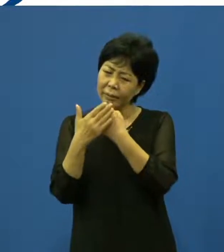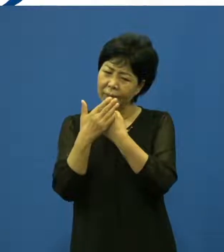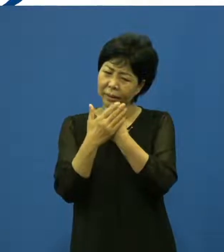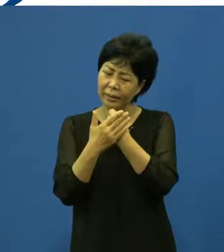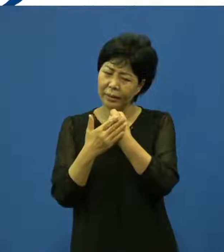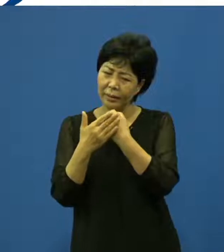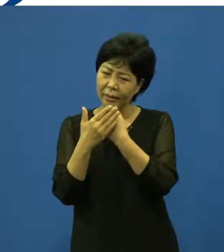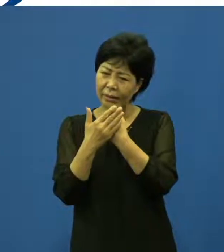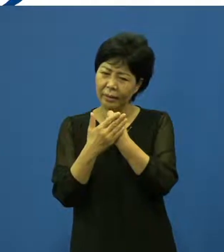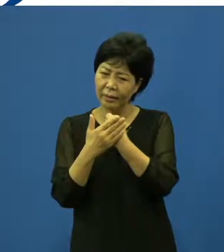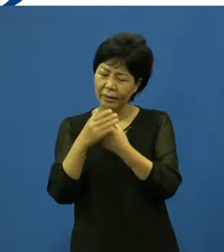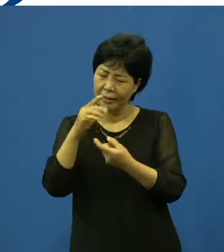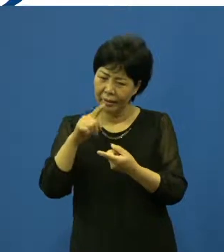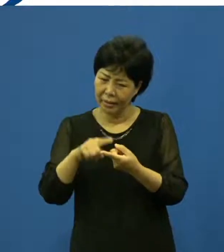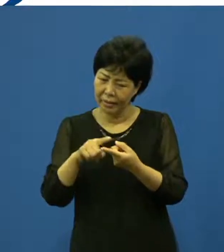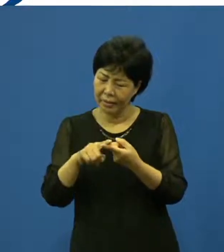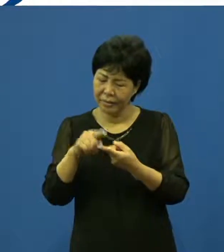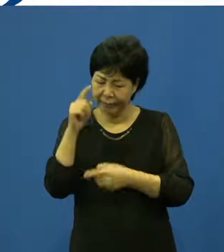생각합니다.